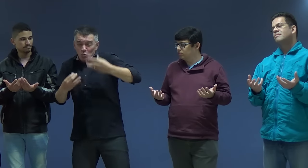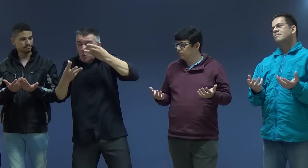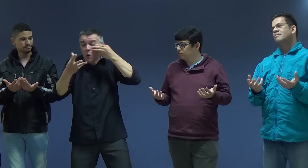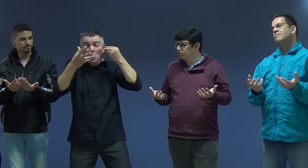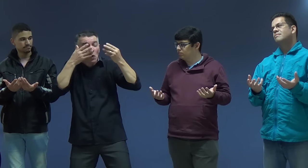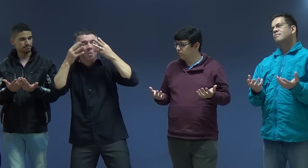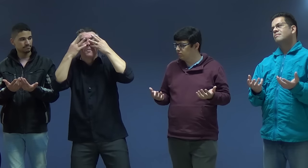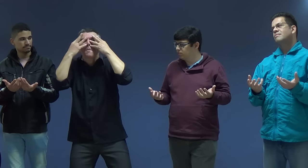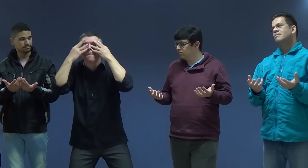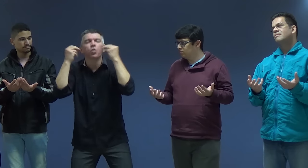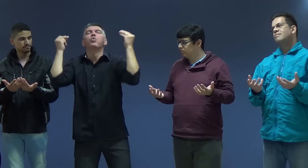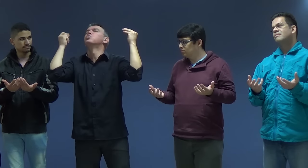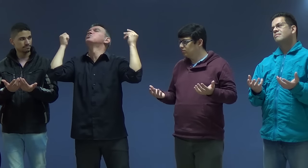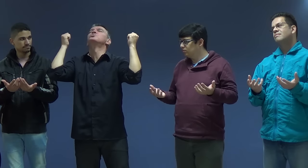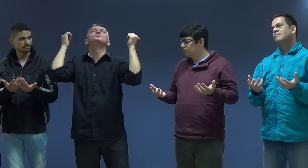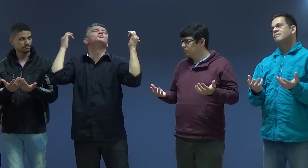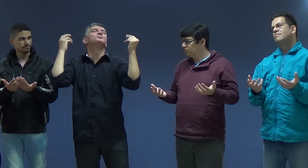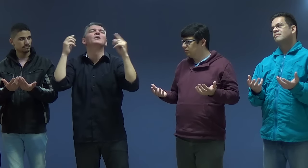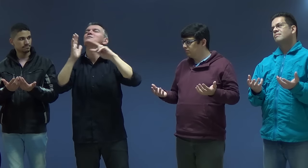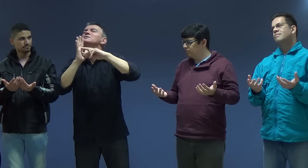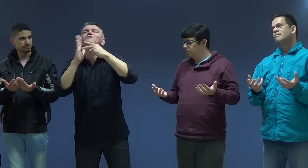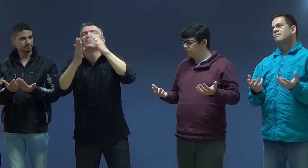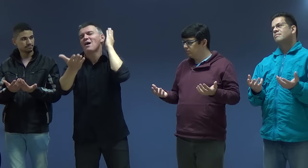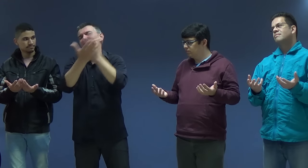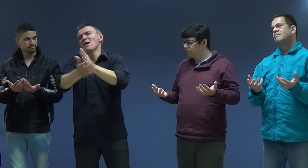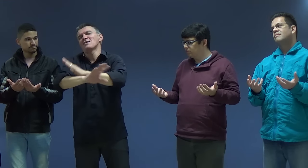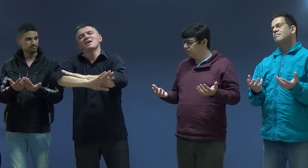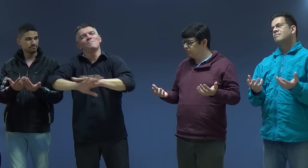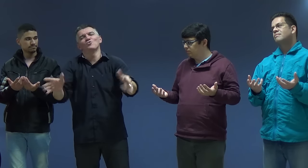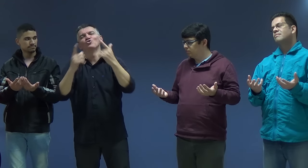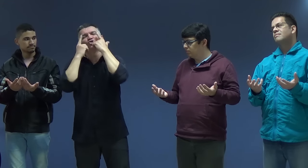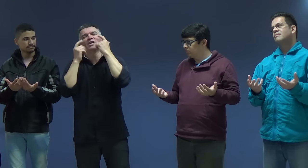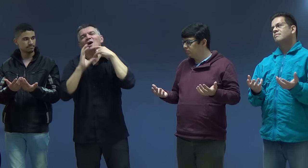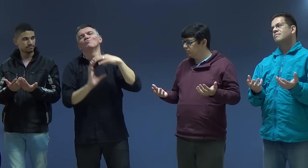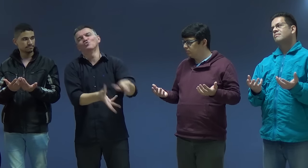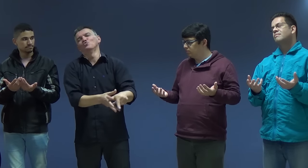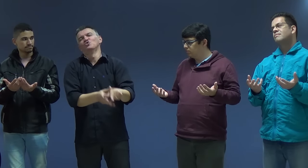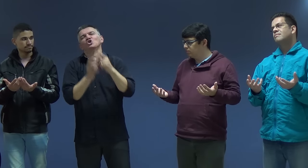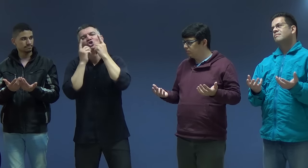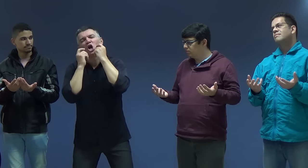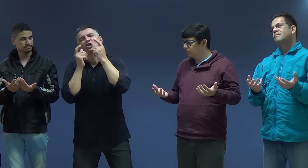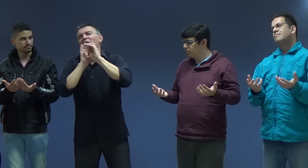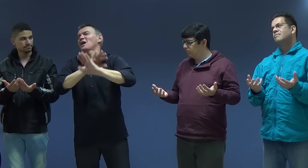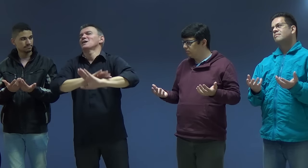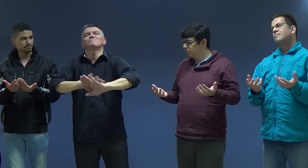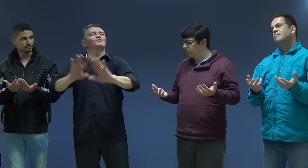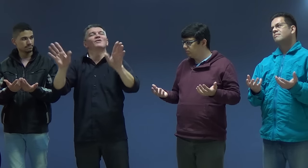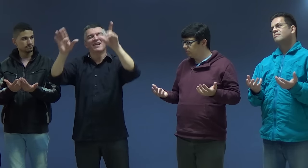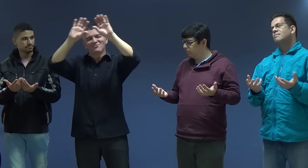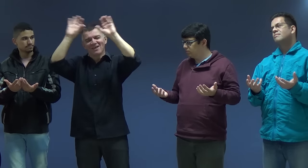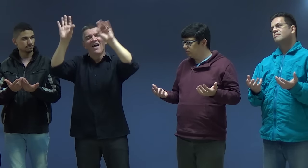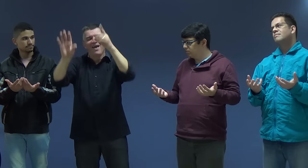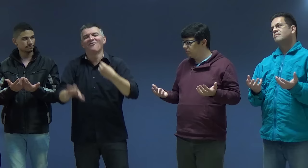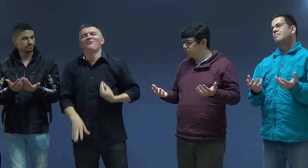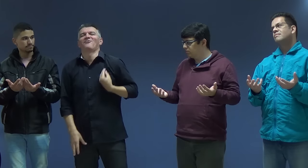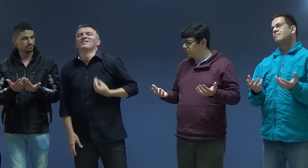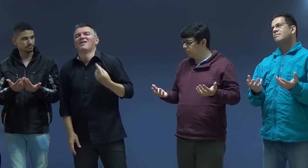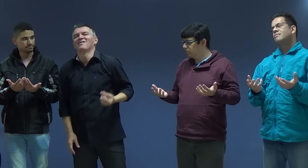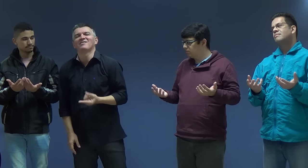Senhor? Olhar essa roupa nova que a gente vai ganhar, que é a nossa nova vida. E não vai ter mais choro depois, porque no céu